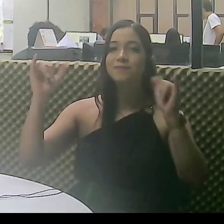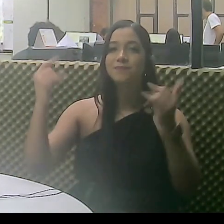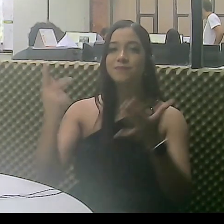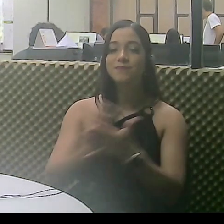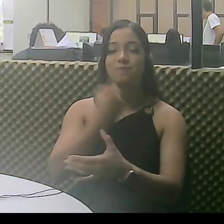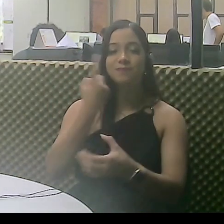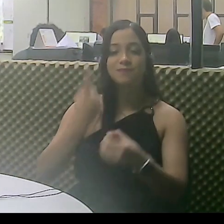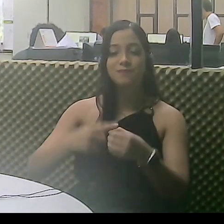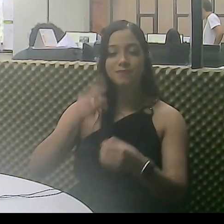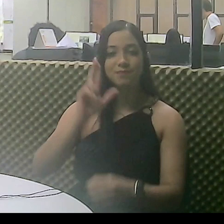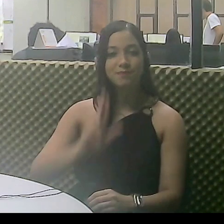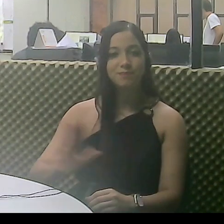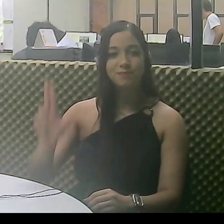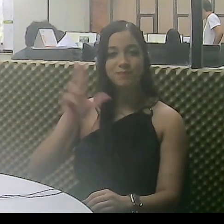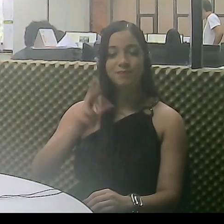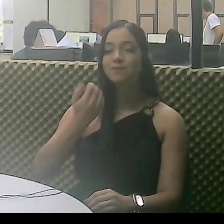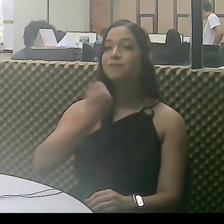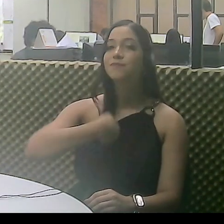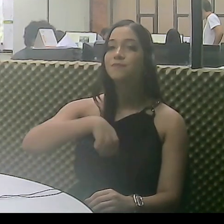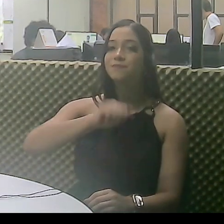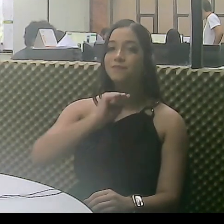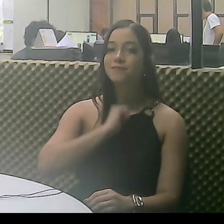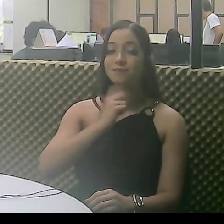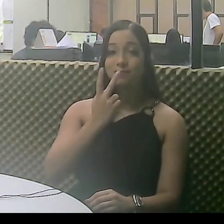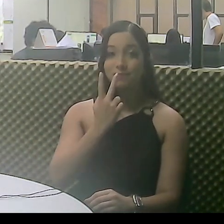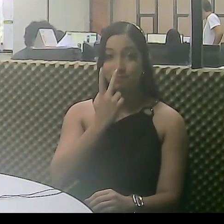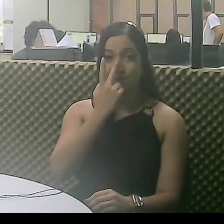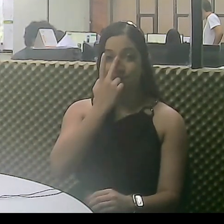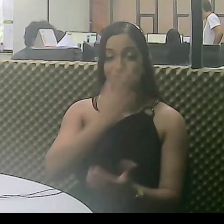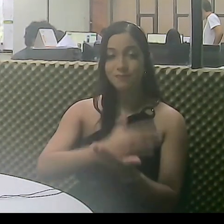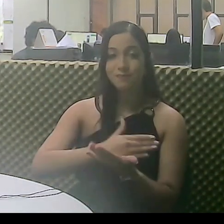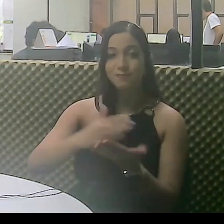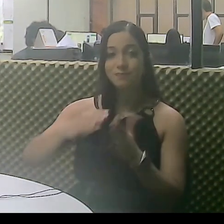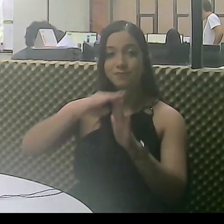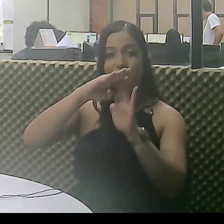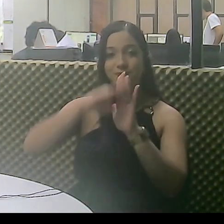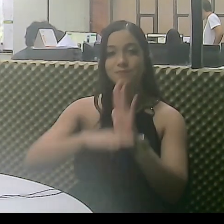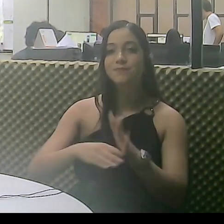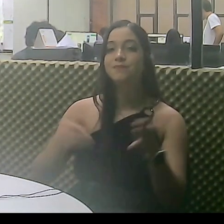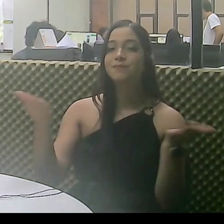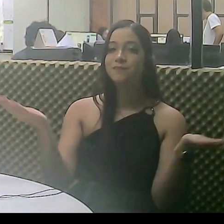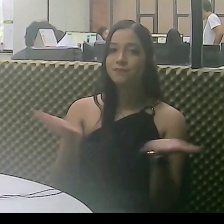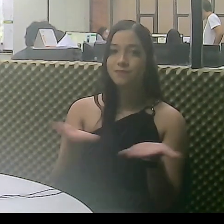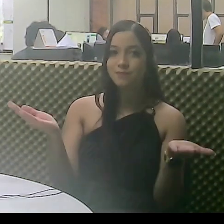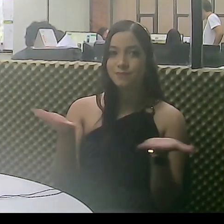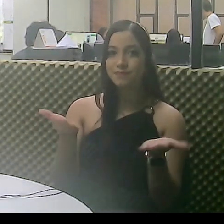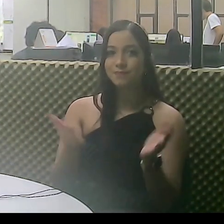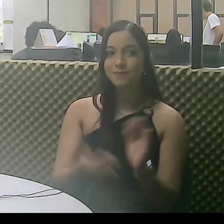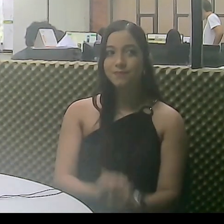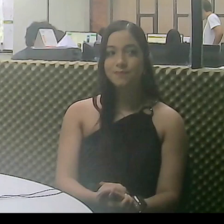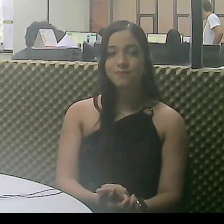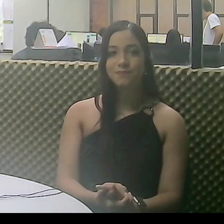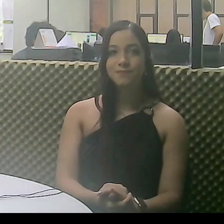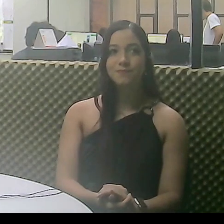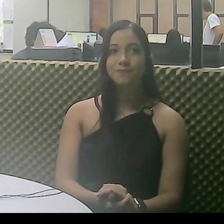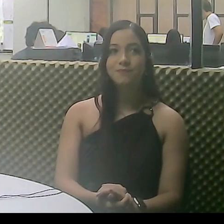de notícias sobre o que de fato acontece em Uberlândia. Eu sou Vanessa Gianotti e começamos com os destaques da edição de